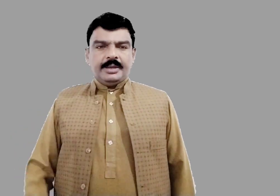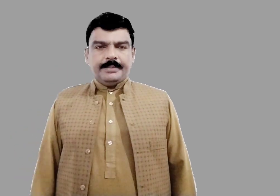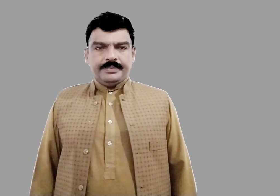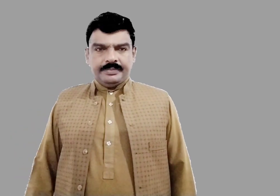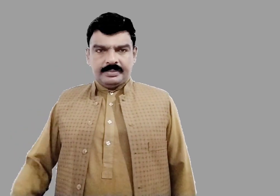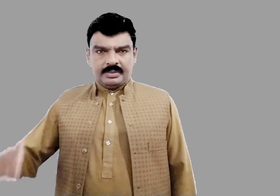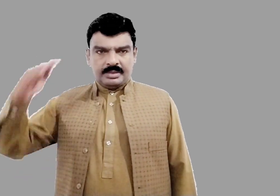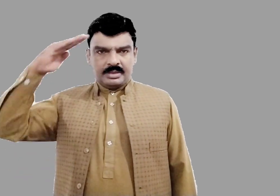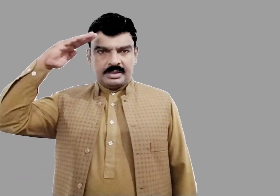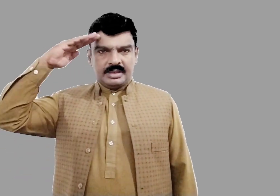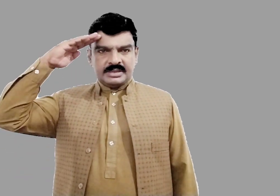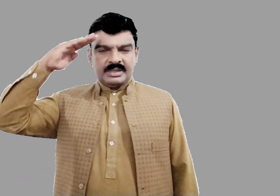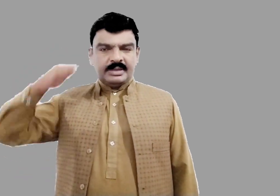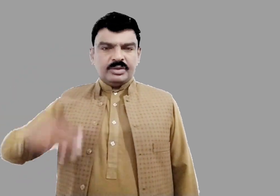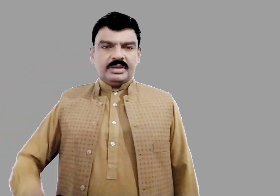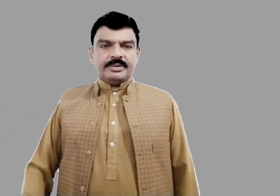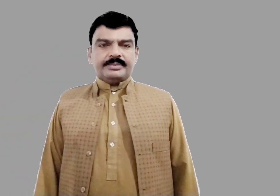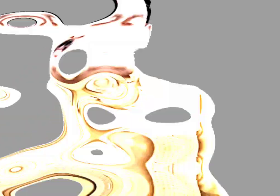बिस्मिल्लाहिर्रहमानिर्रहीम। अस्सलामु अलैकुम।